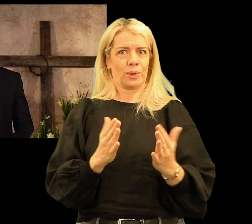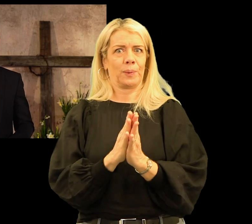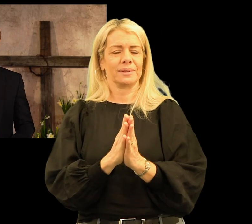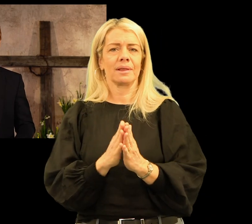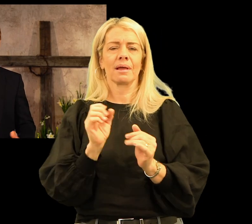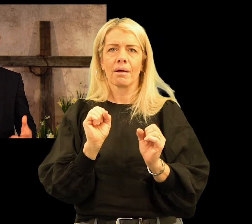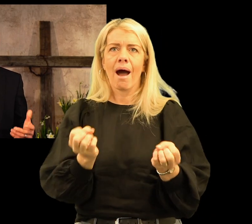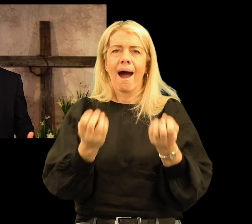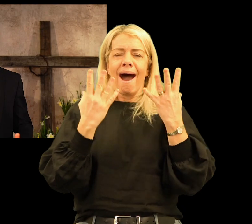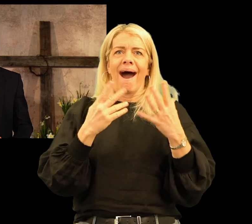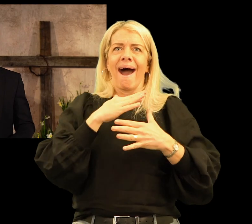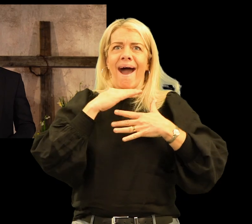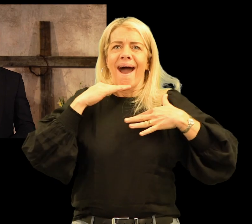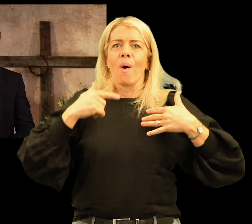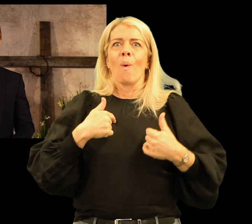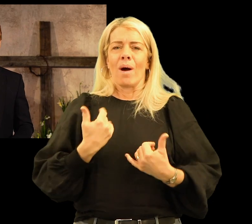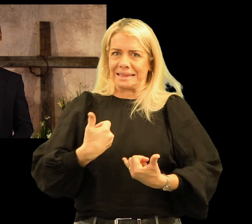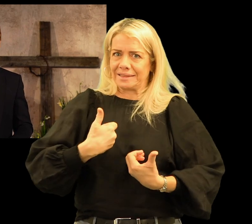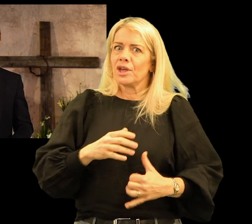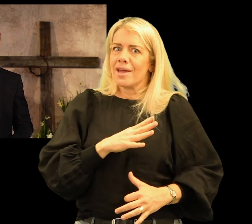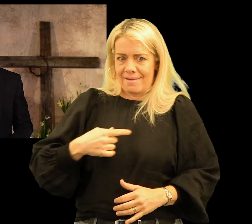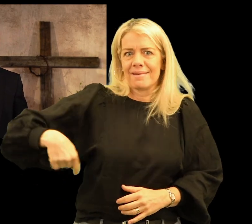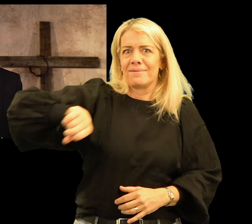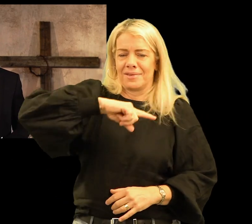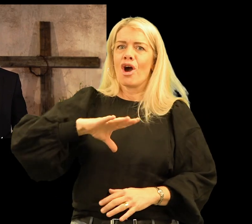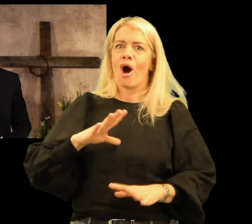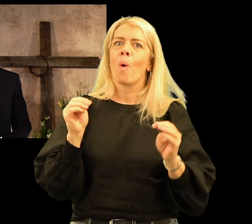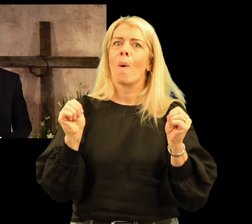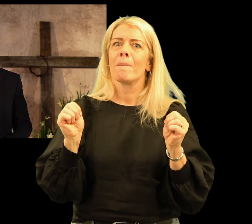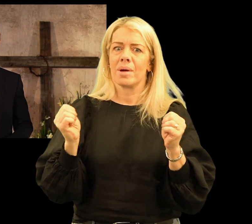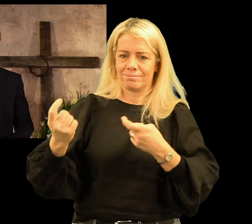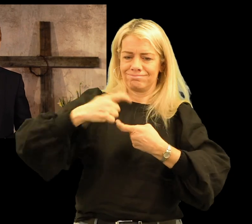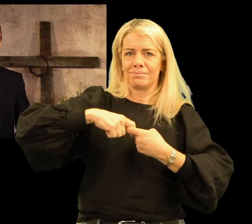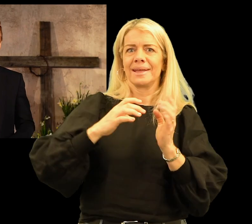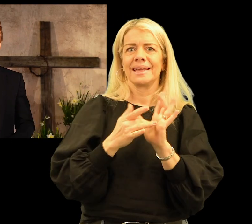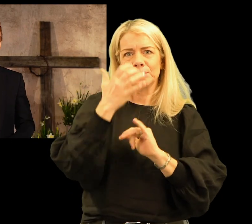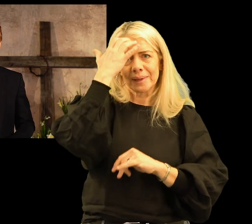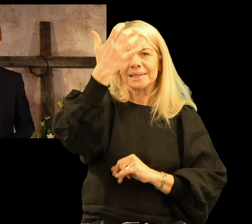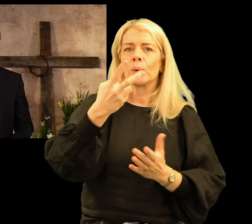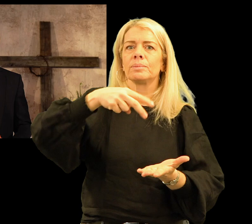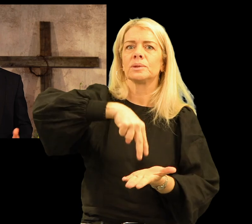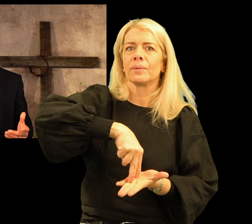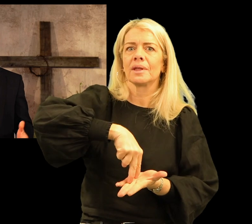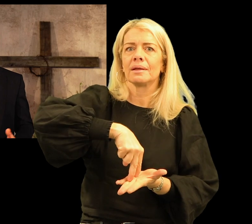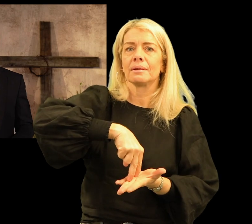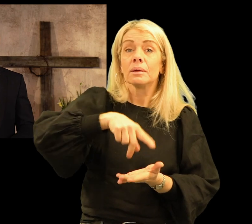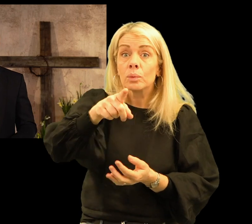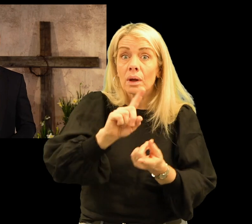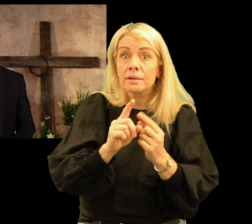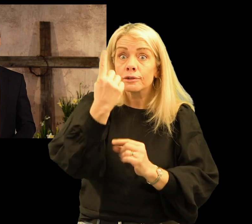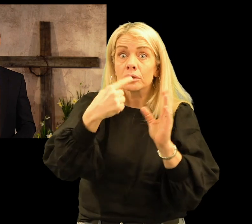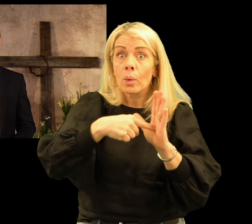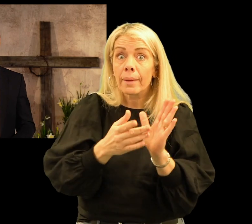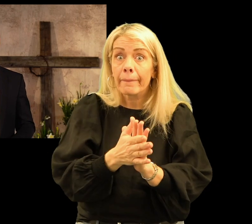härlig påminnelse för dig om det hopp vi äger tillsammans i Kristi uppståndelse. Och för dig som firar din